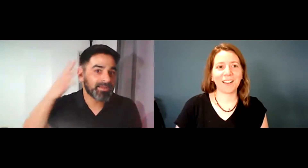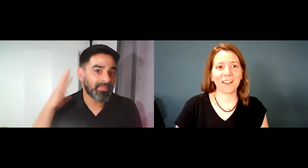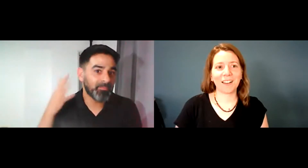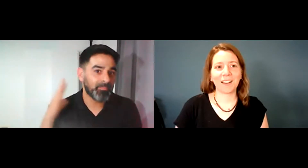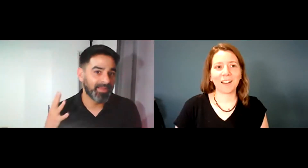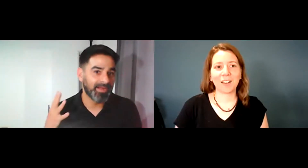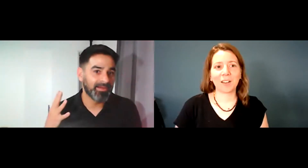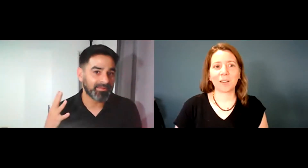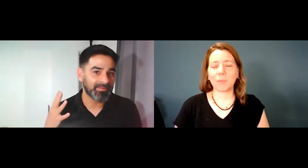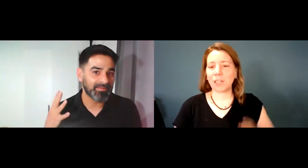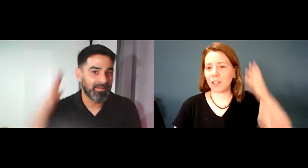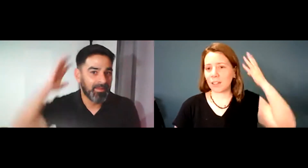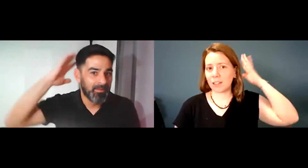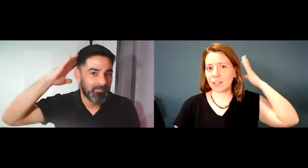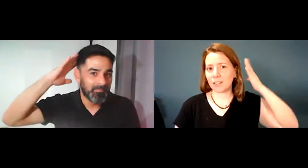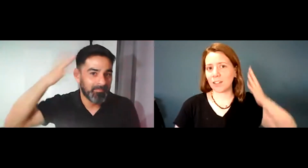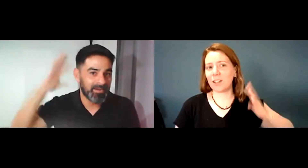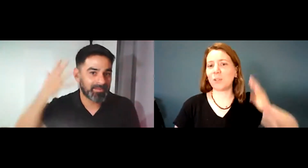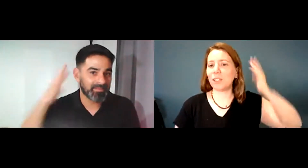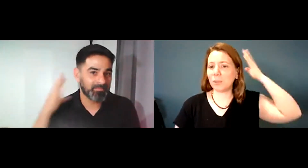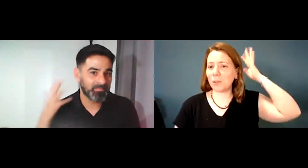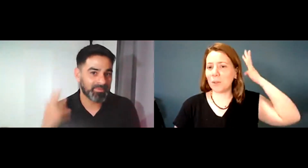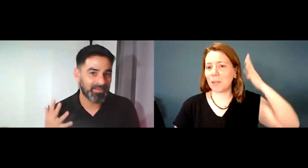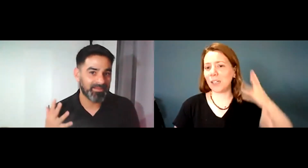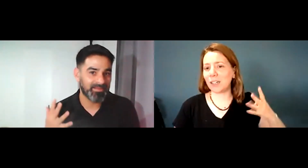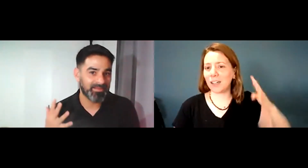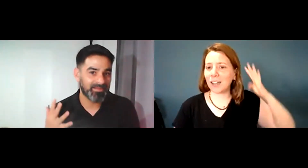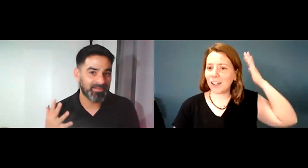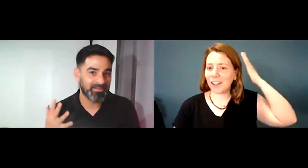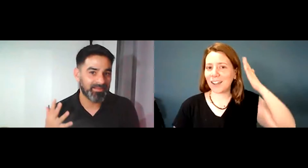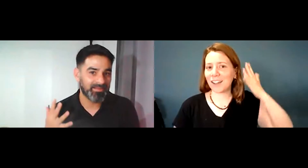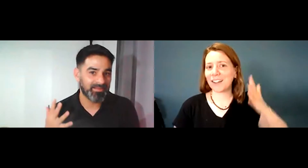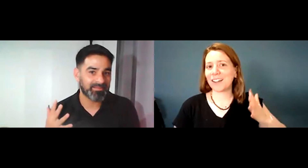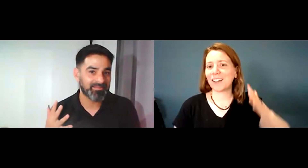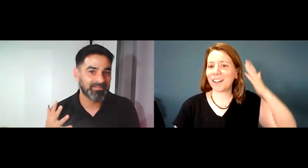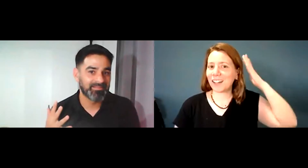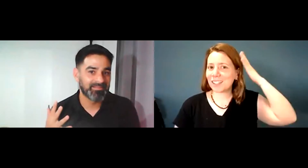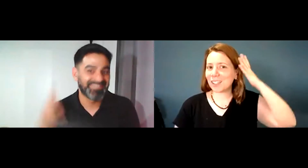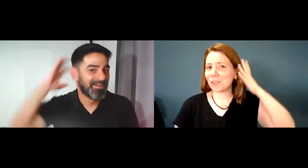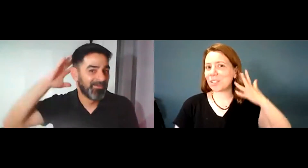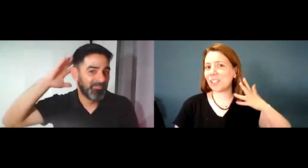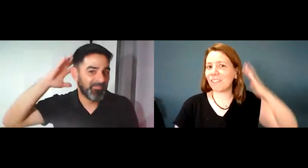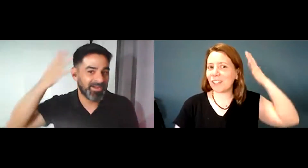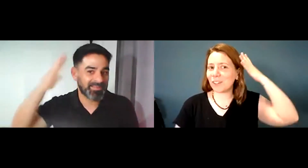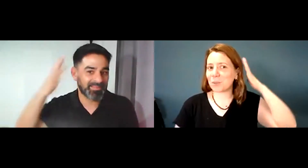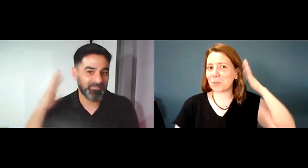También la perdí. Mira, ¿tenés rulitos vos, Mari? Sí. Así que tu seña viene con